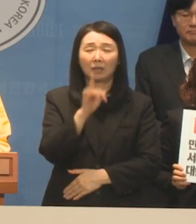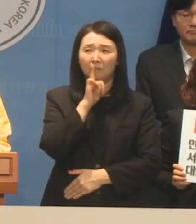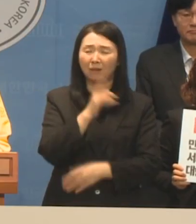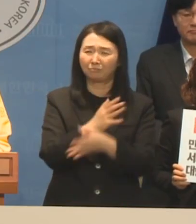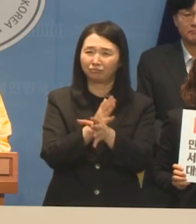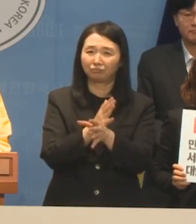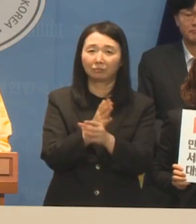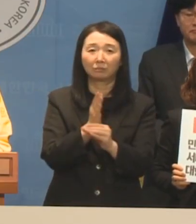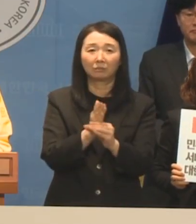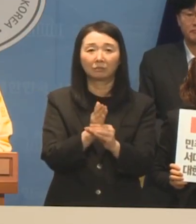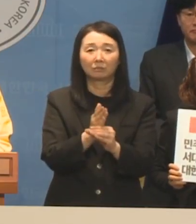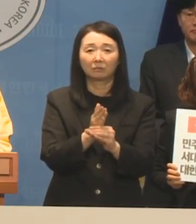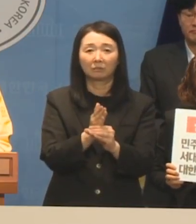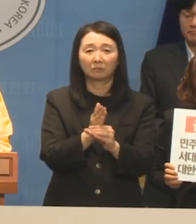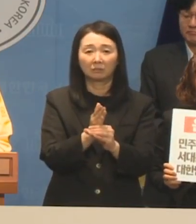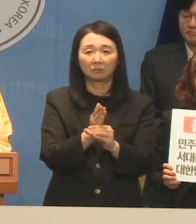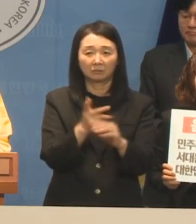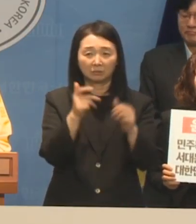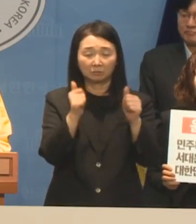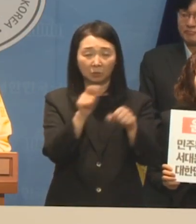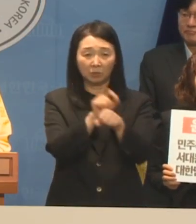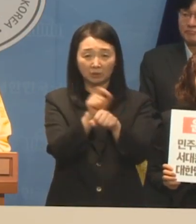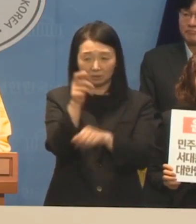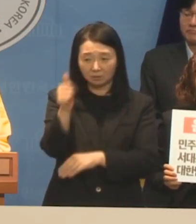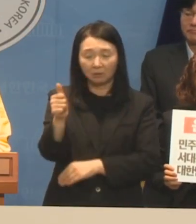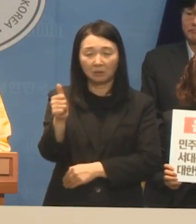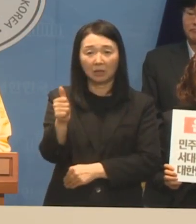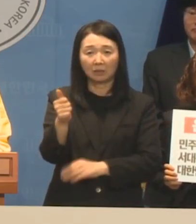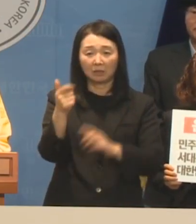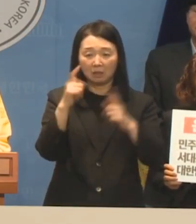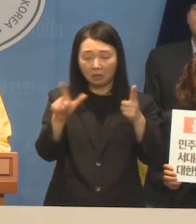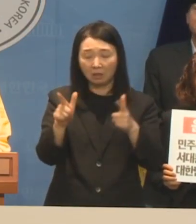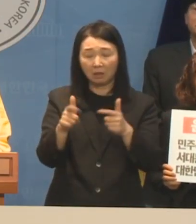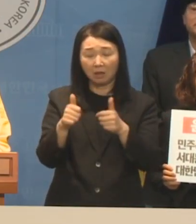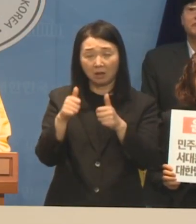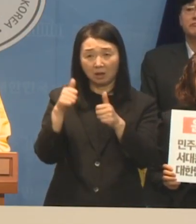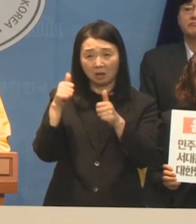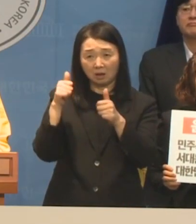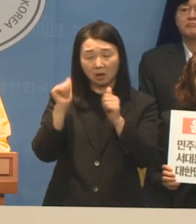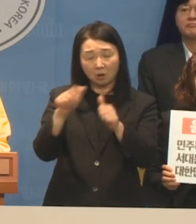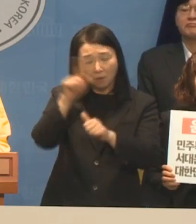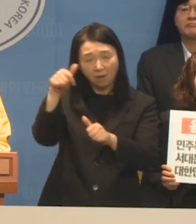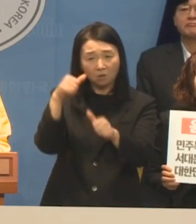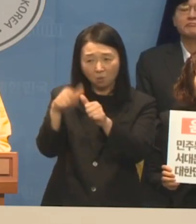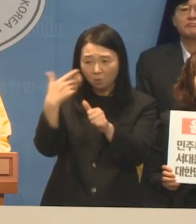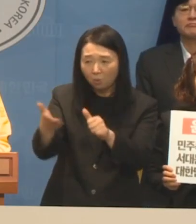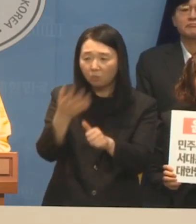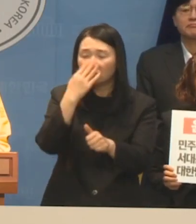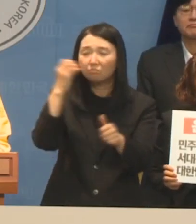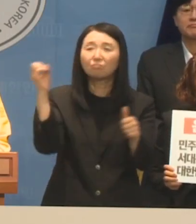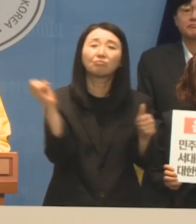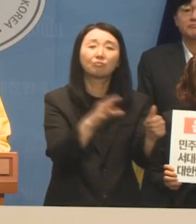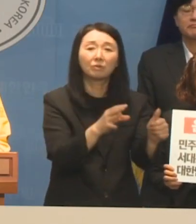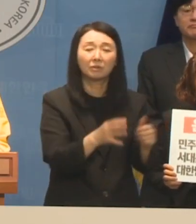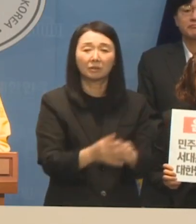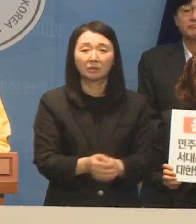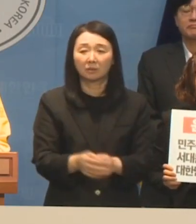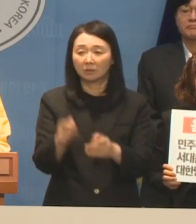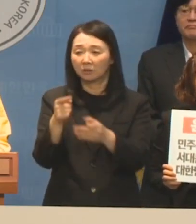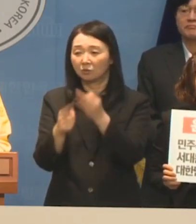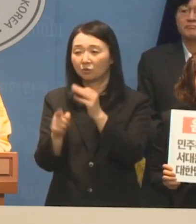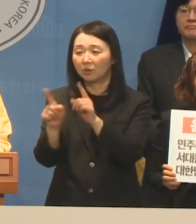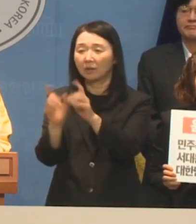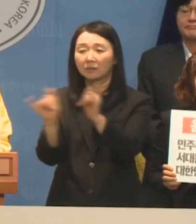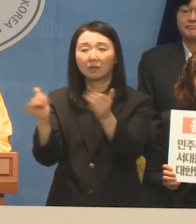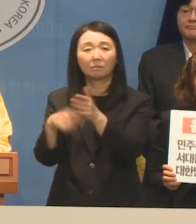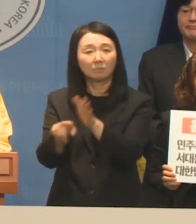하고 있습니다. 법원 행정처장의 즉시 항고 권고도 무시했습니다. 오직 윤석열 한